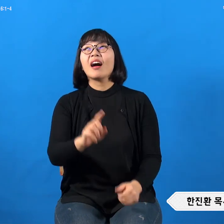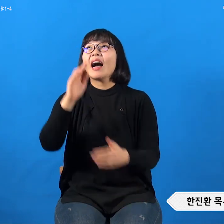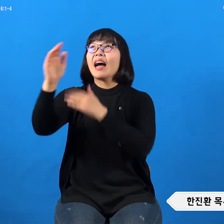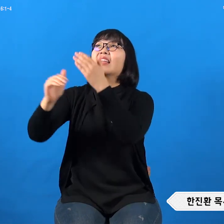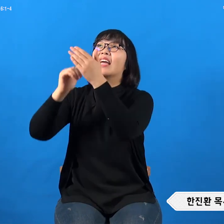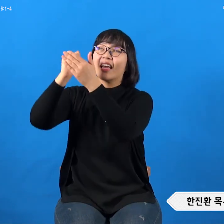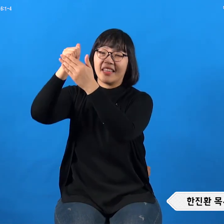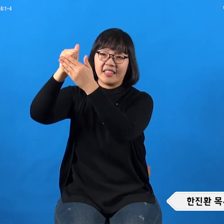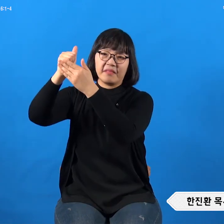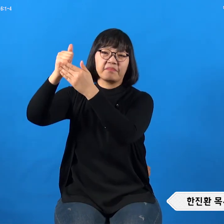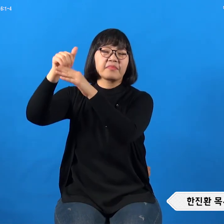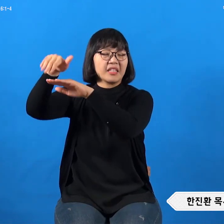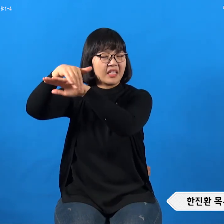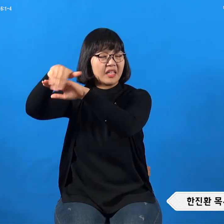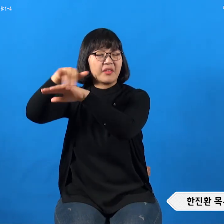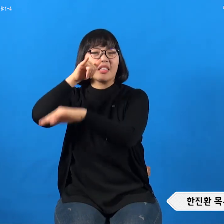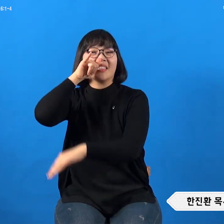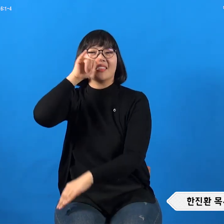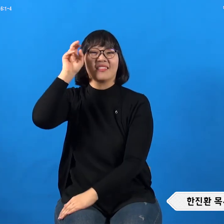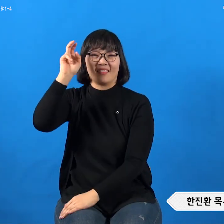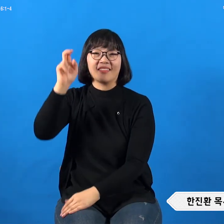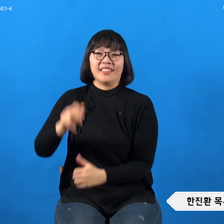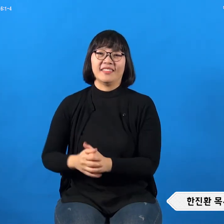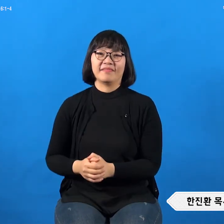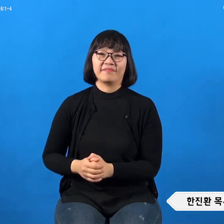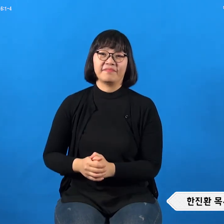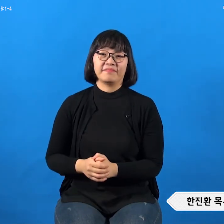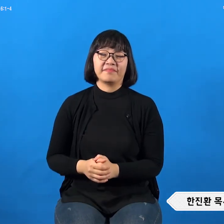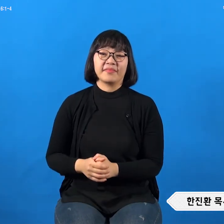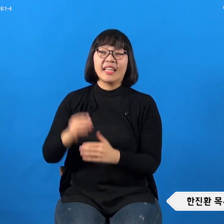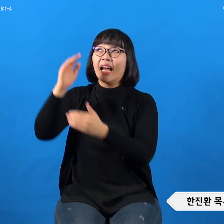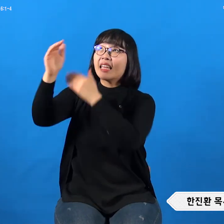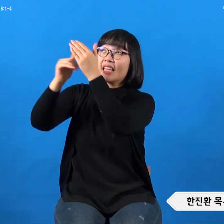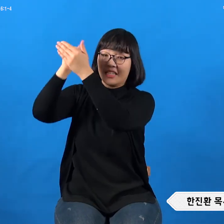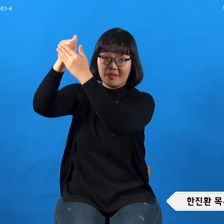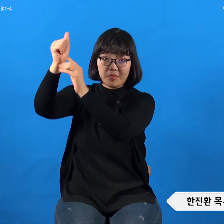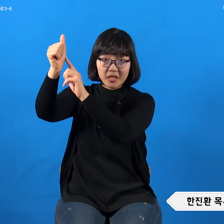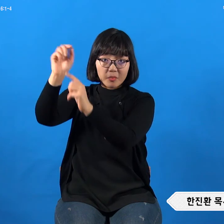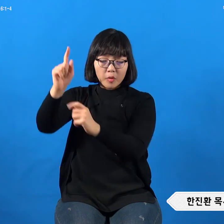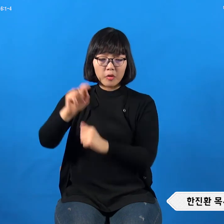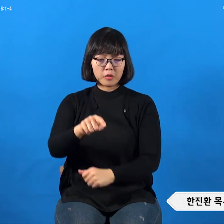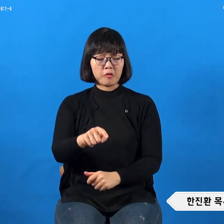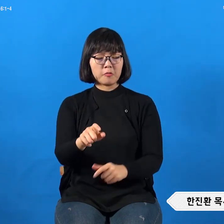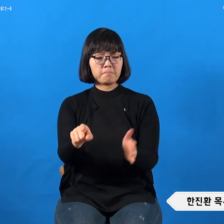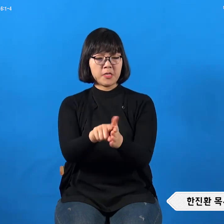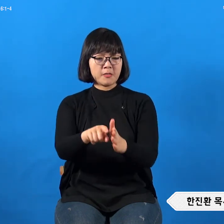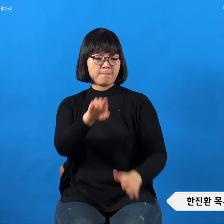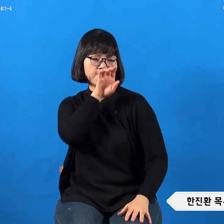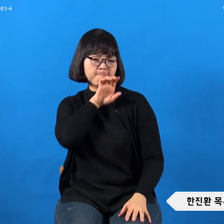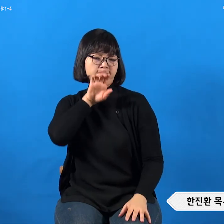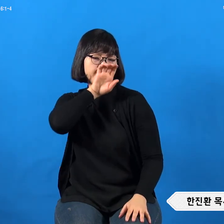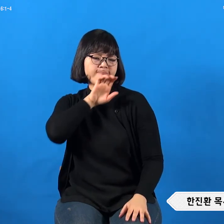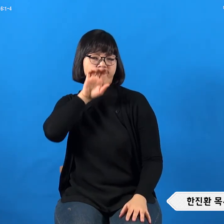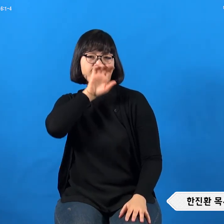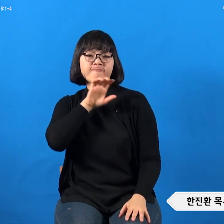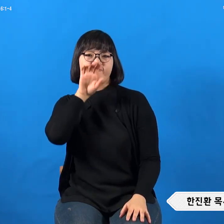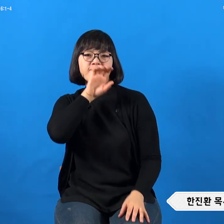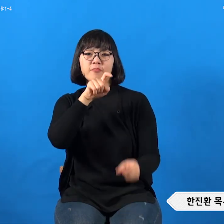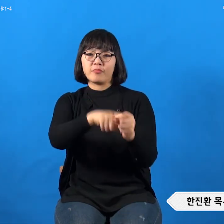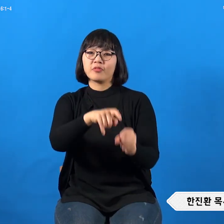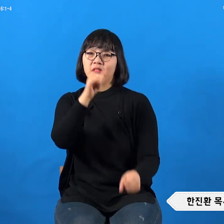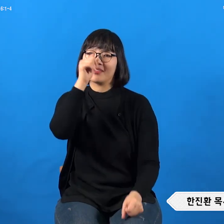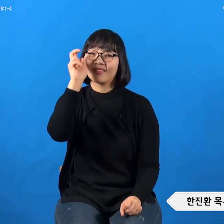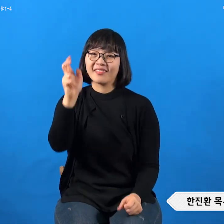의인도 고난을 당하지 않습니까? 그러니까 하나님께서 더 강하게 믿음의 사람으로 연단하시려는 다른 뜻이 분명히 있을